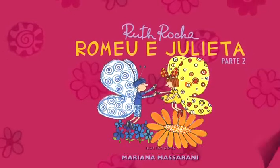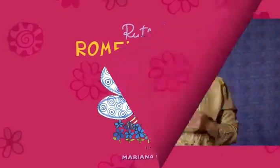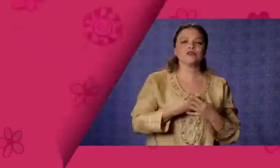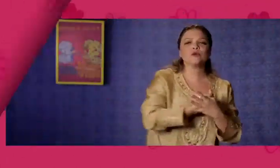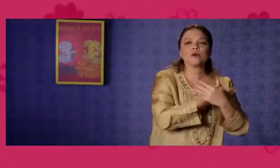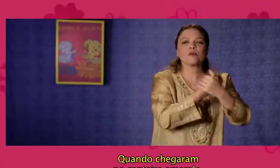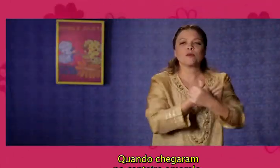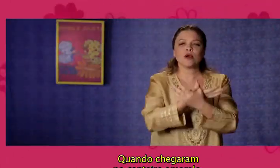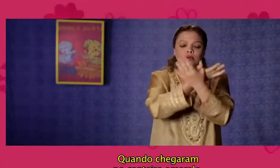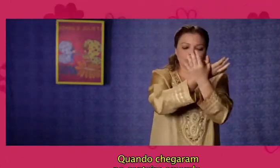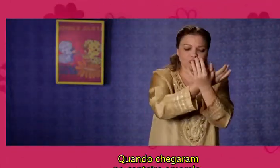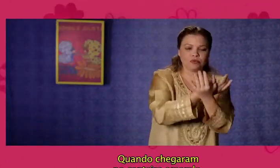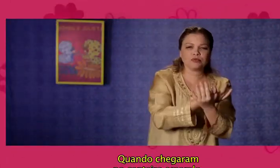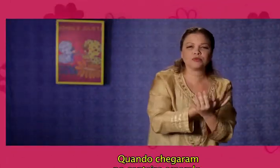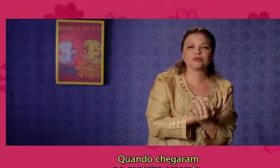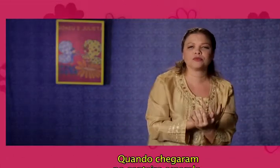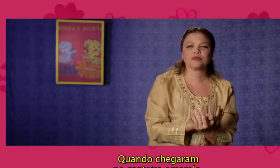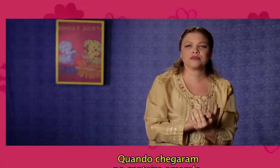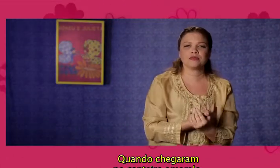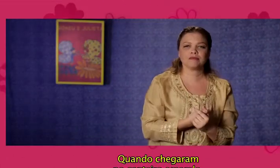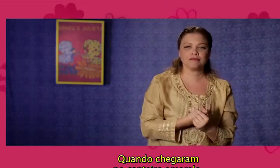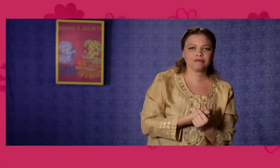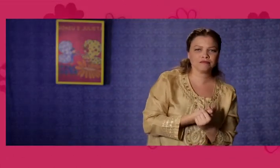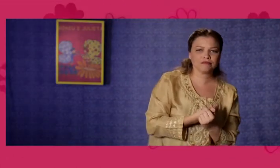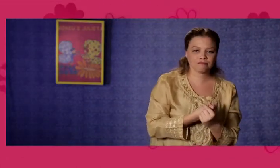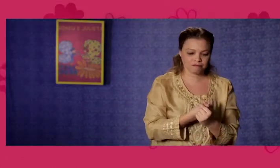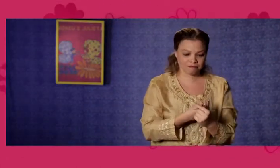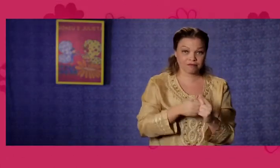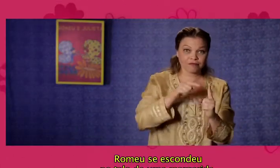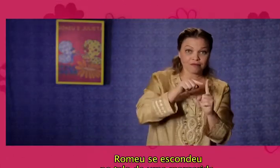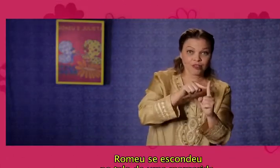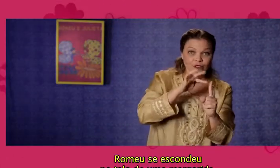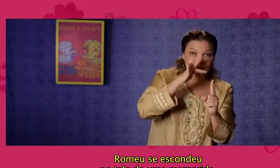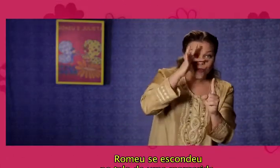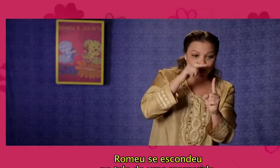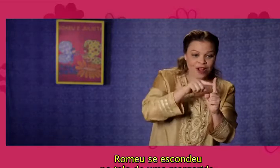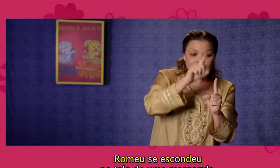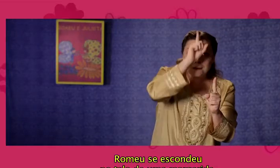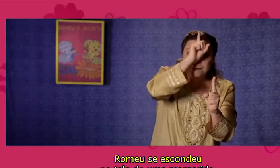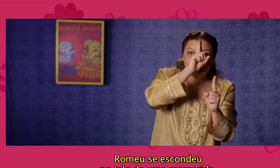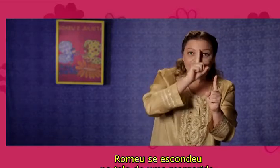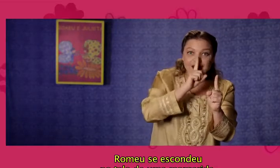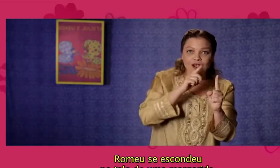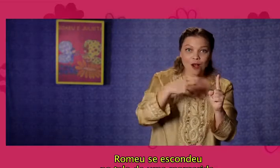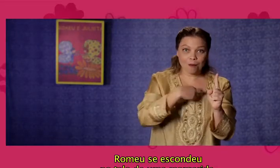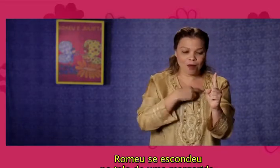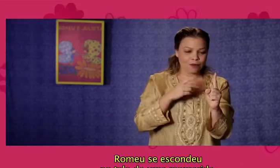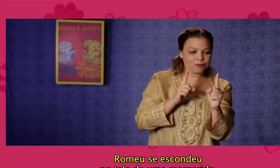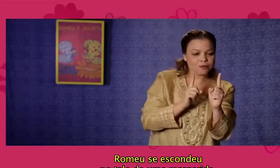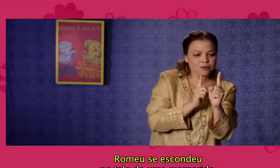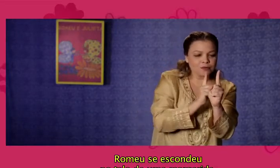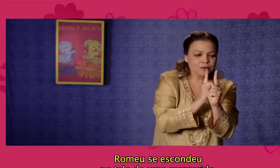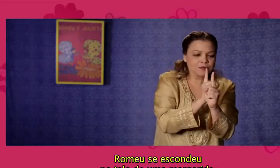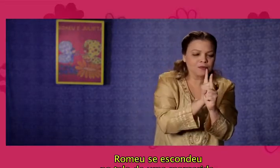Quando chegaram no canteiro amarelo, Romeu se escondeu no talo de uma margarida,